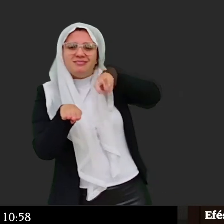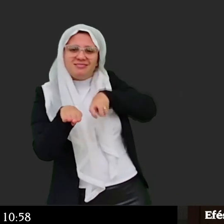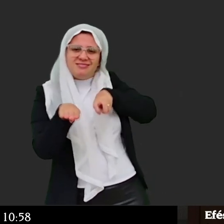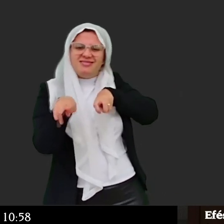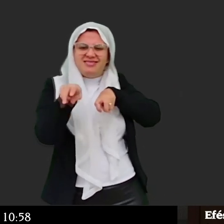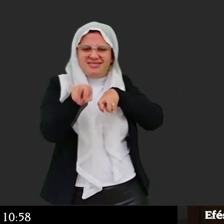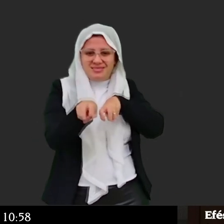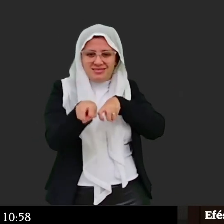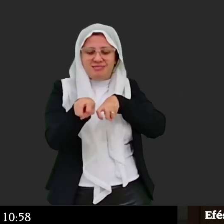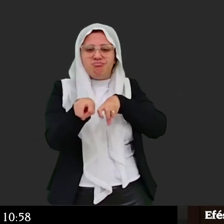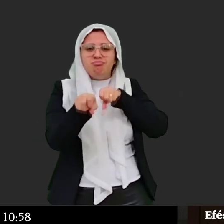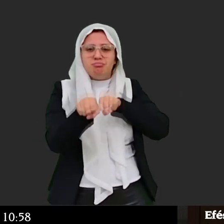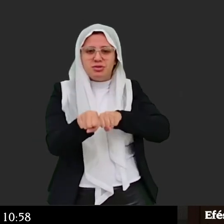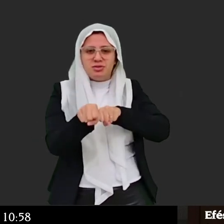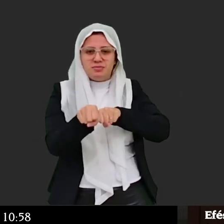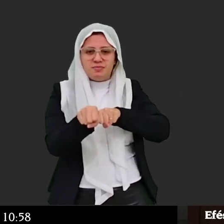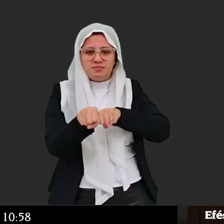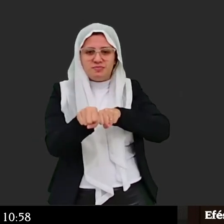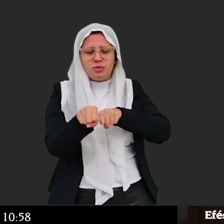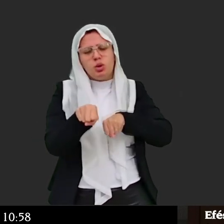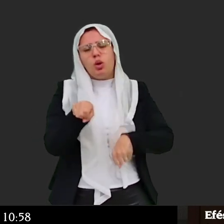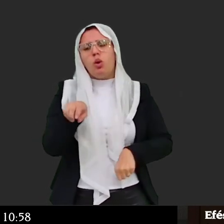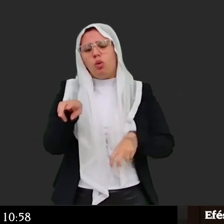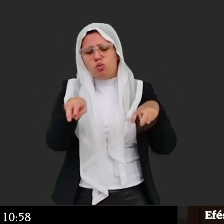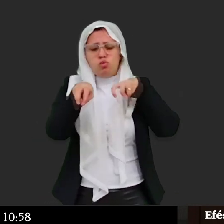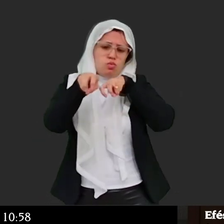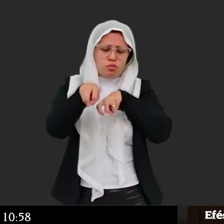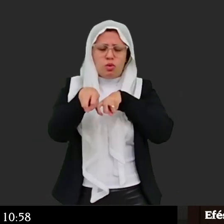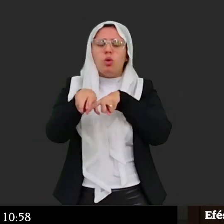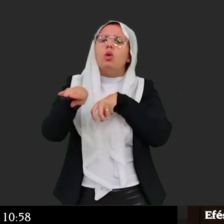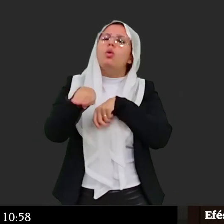assenta consigo no seu veículo e segue a sua viagem,